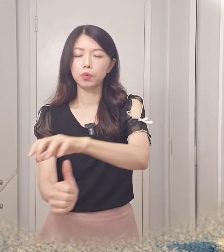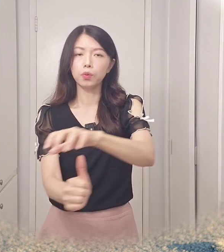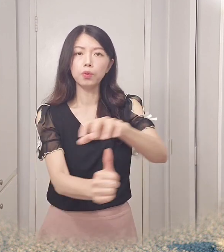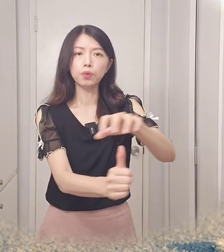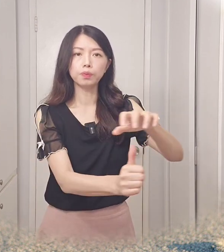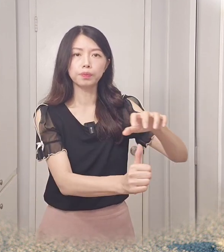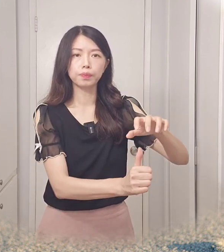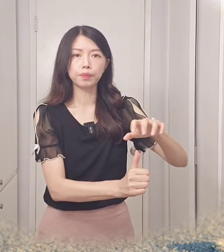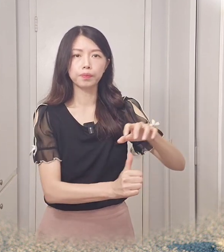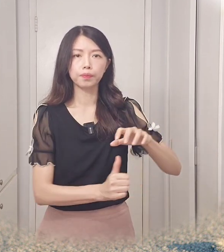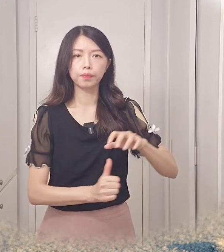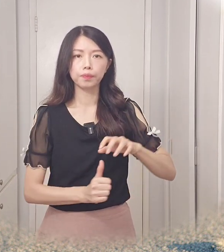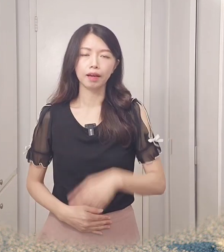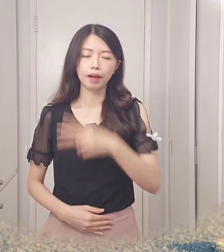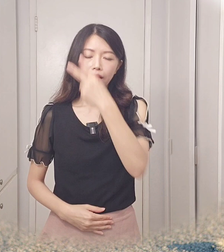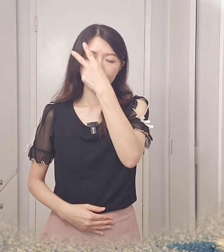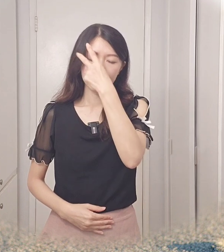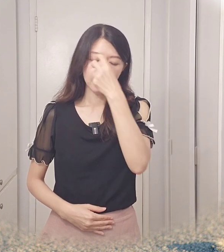살펴주시고,